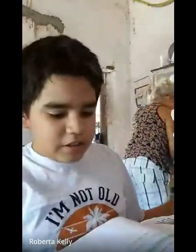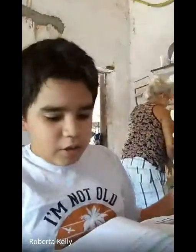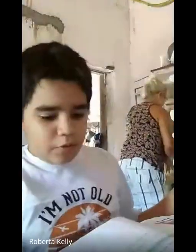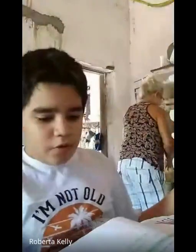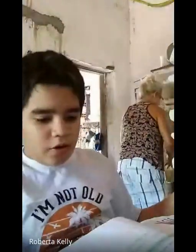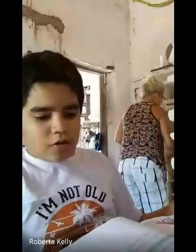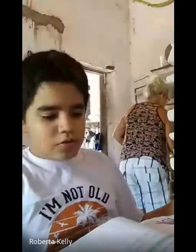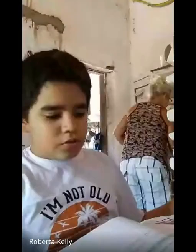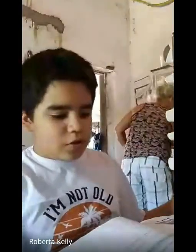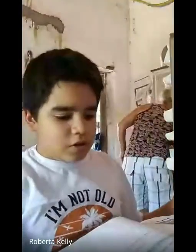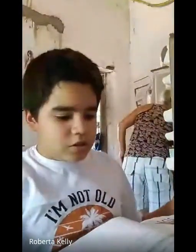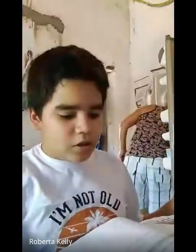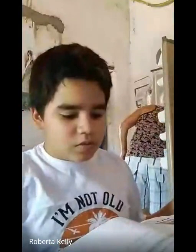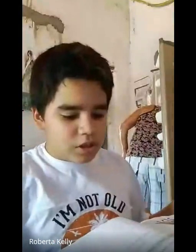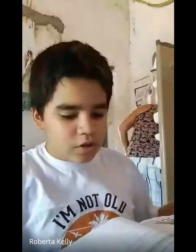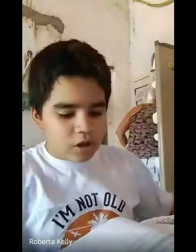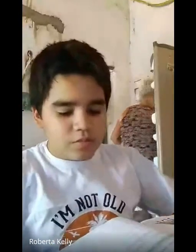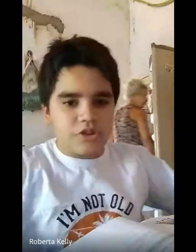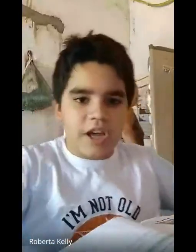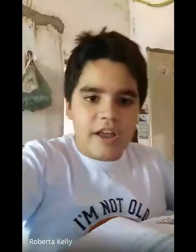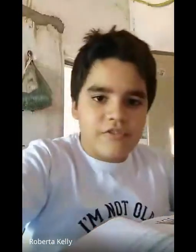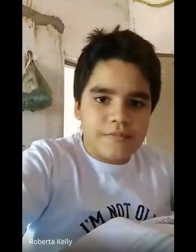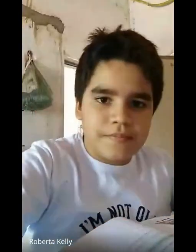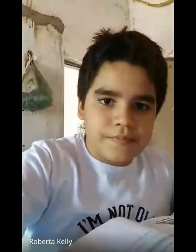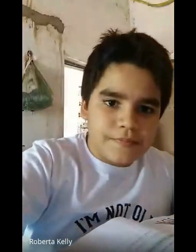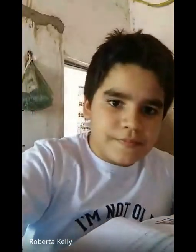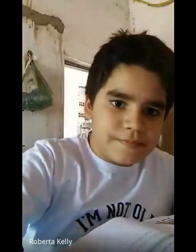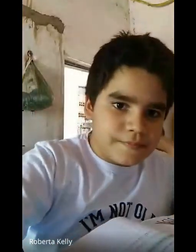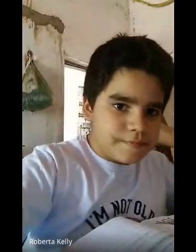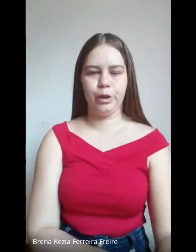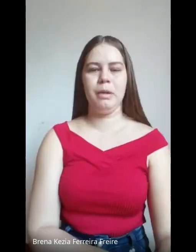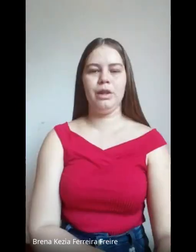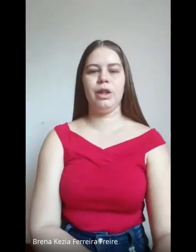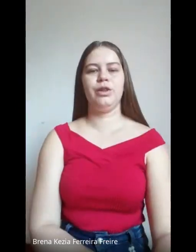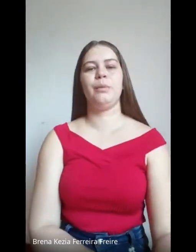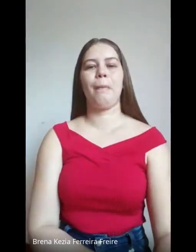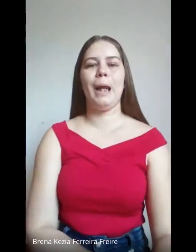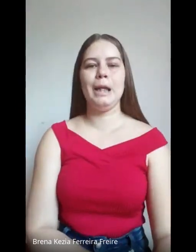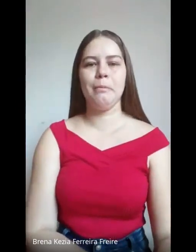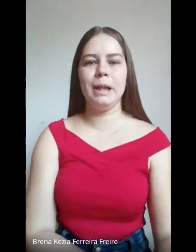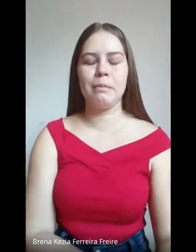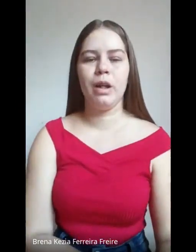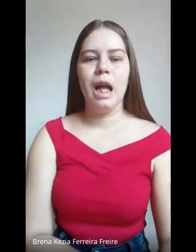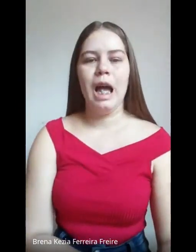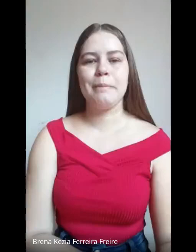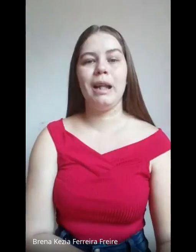Enfurecido e furioso, os dois são sinônimos de raiva. Muito bem, gente. É isso mesmo. As palavras